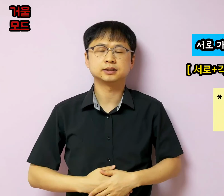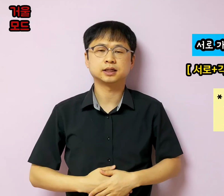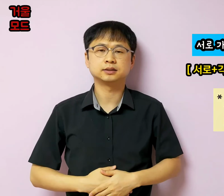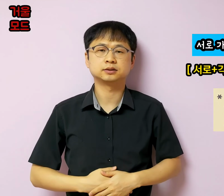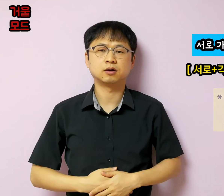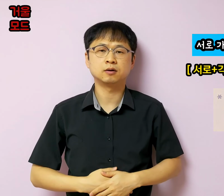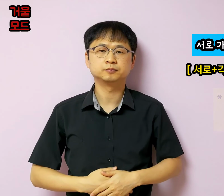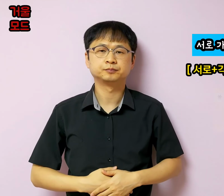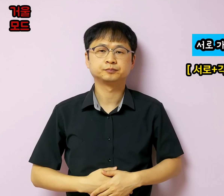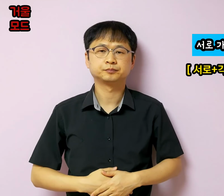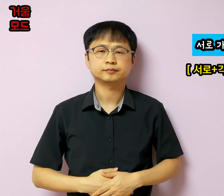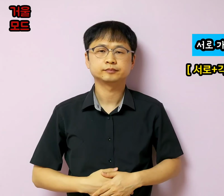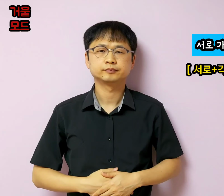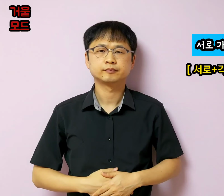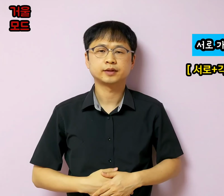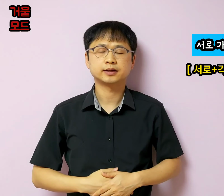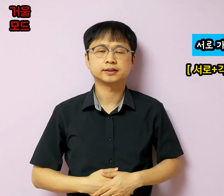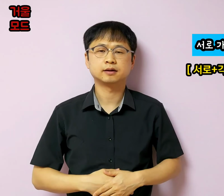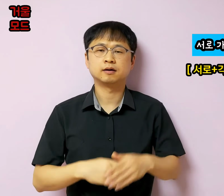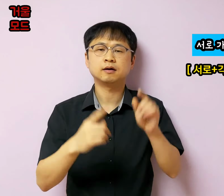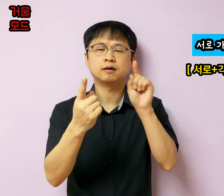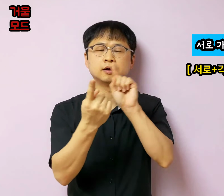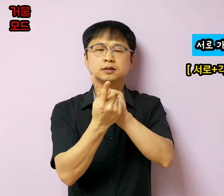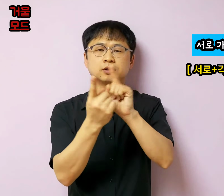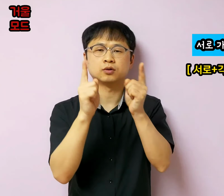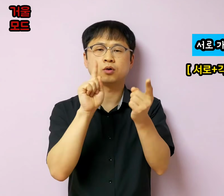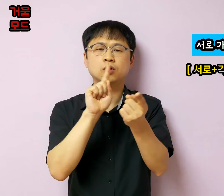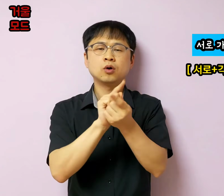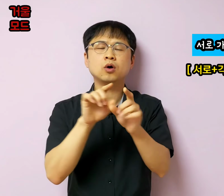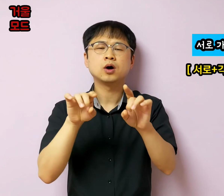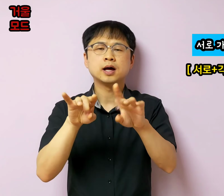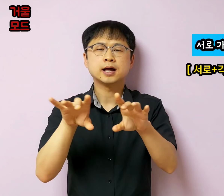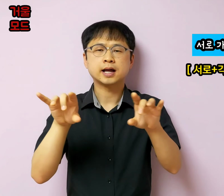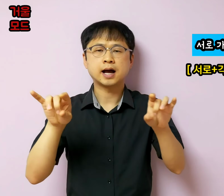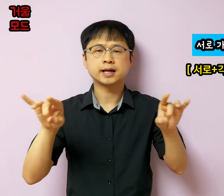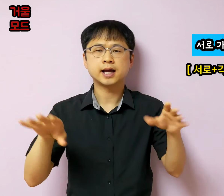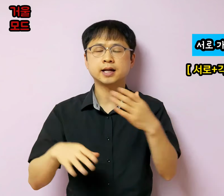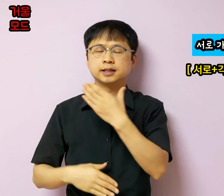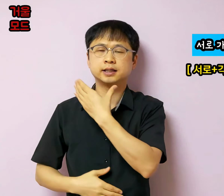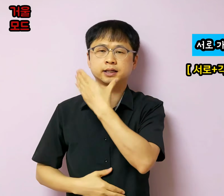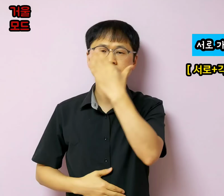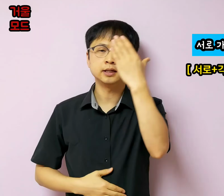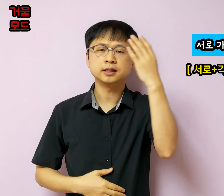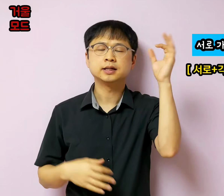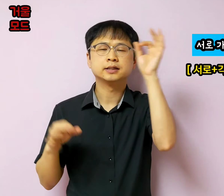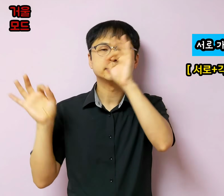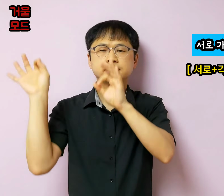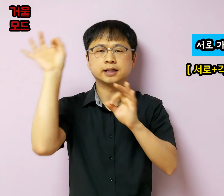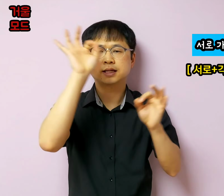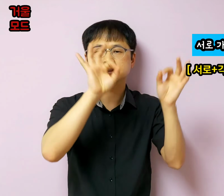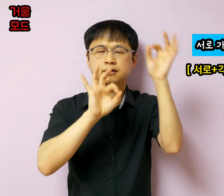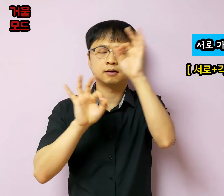뜻이 되겠죠. 네, 그래서 서로 가야 할 길